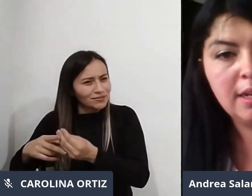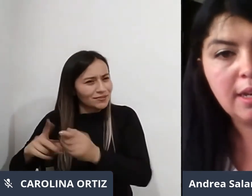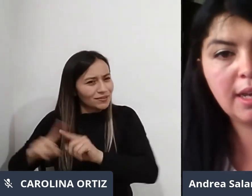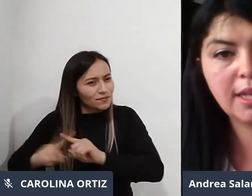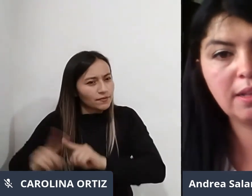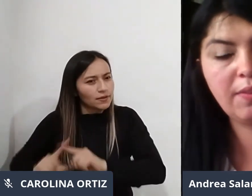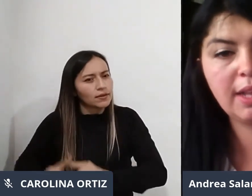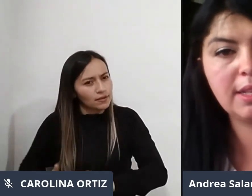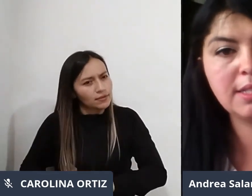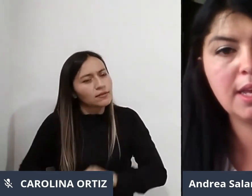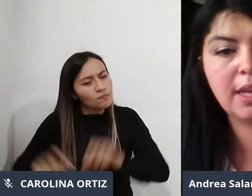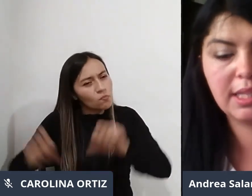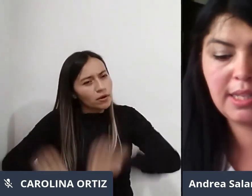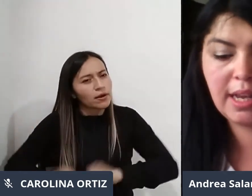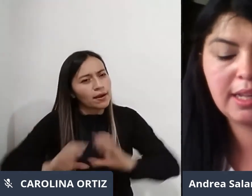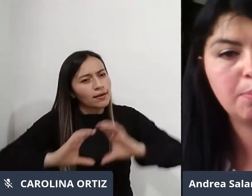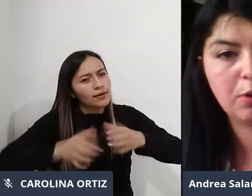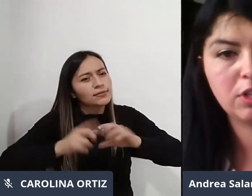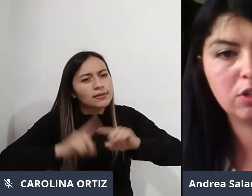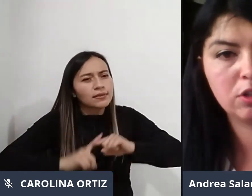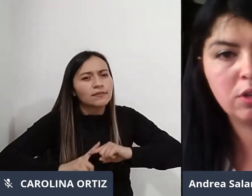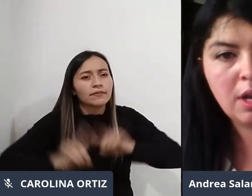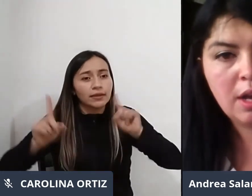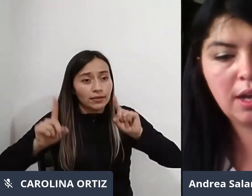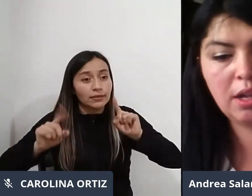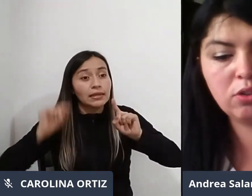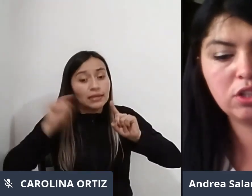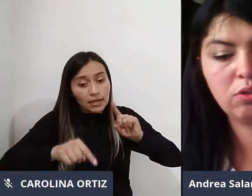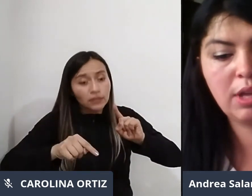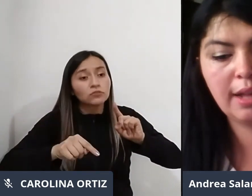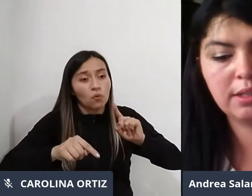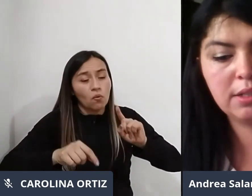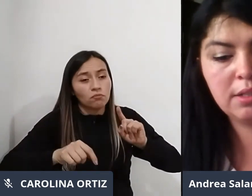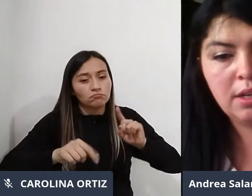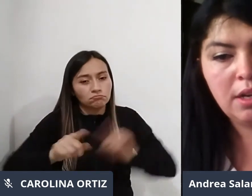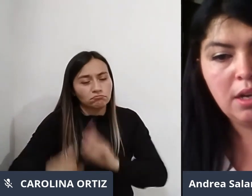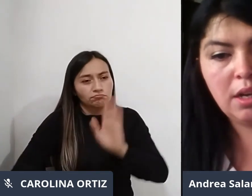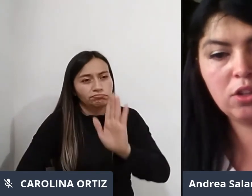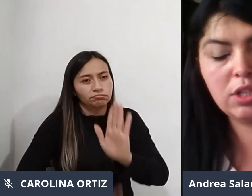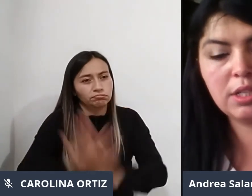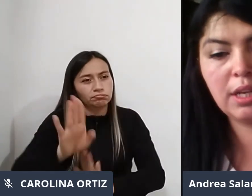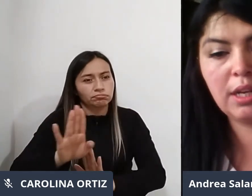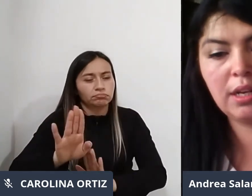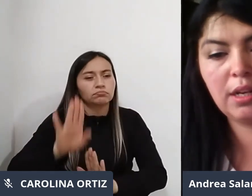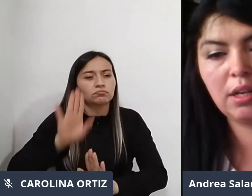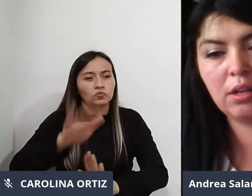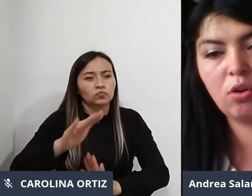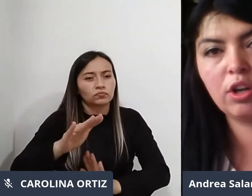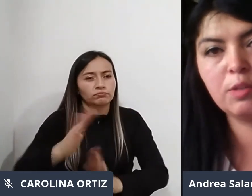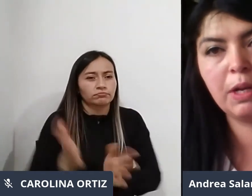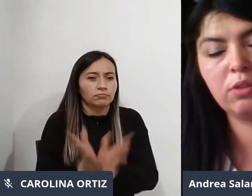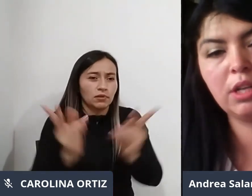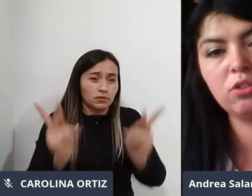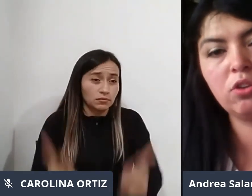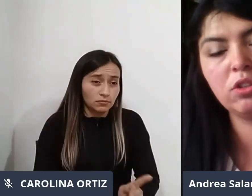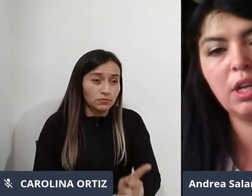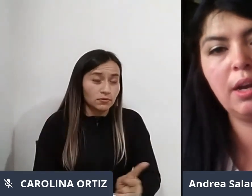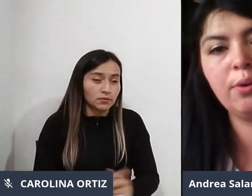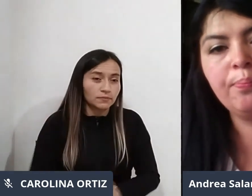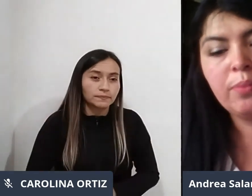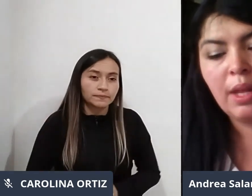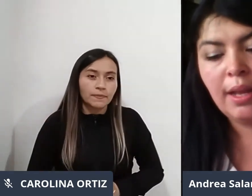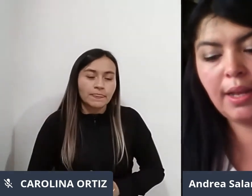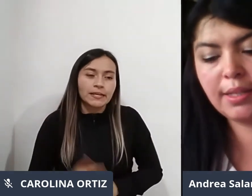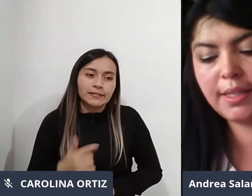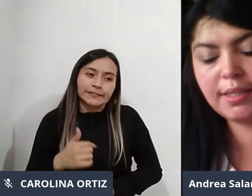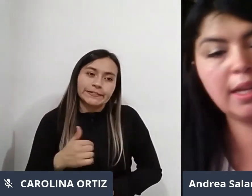clases que sean diferentes y que sí generen procesos en los estudiantes. Entonces, con respecto a eso, yo